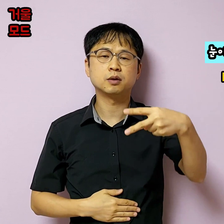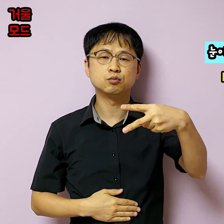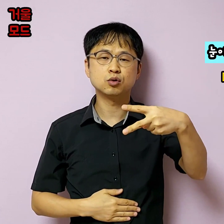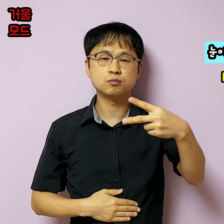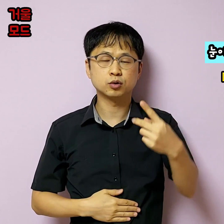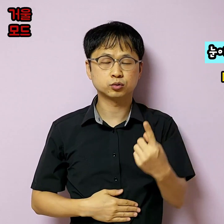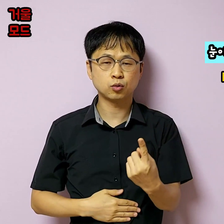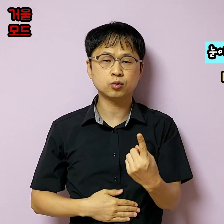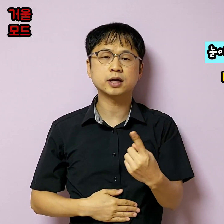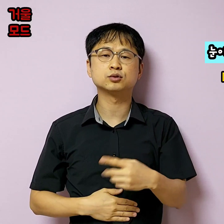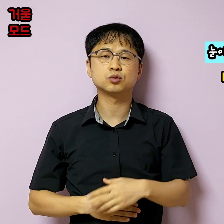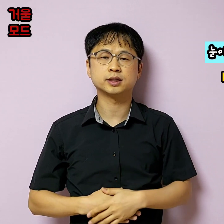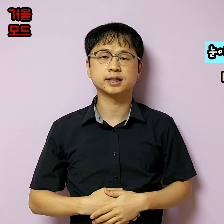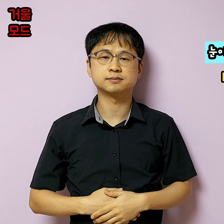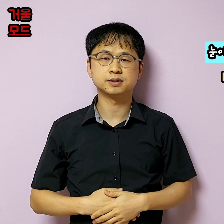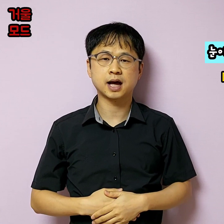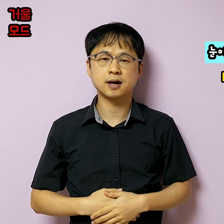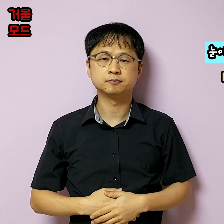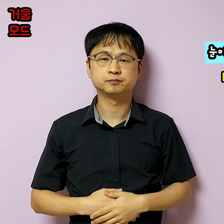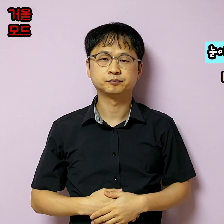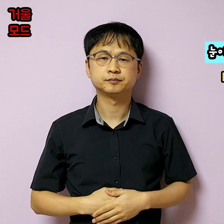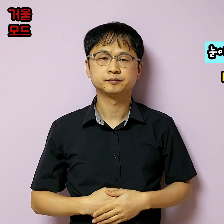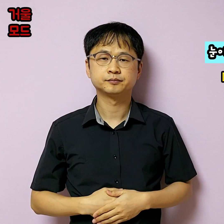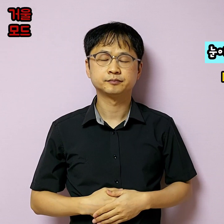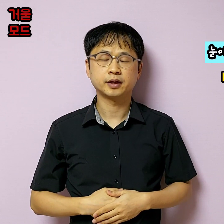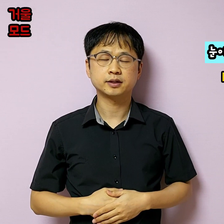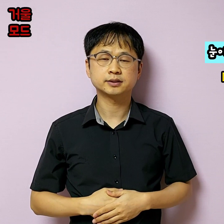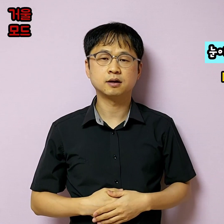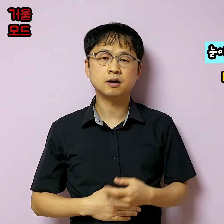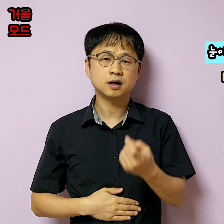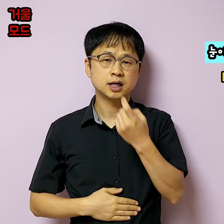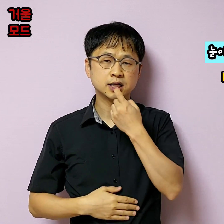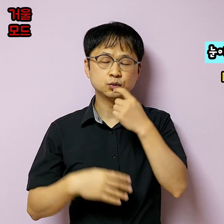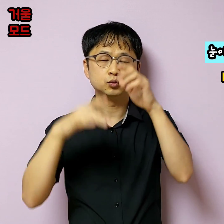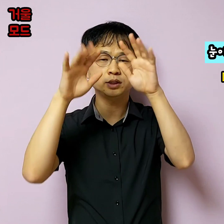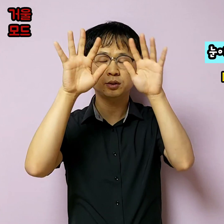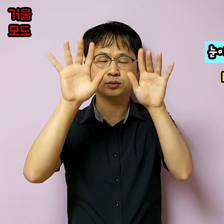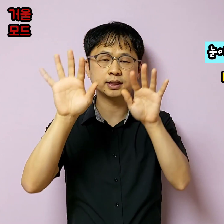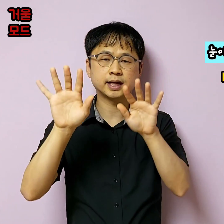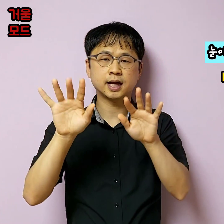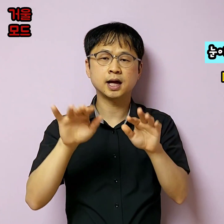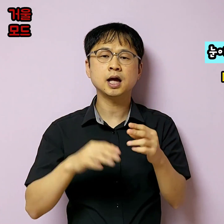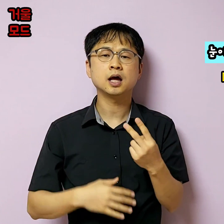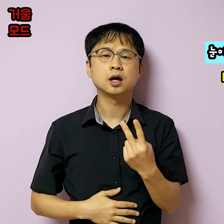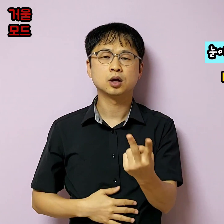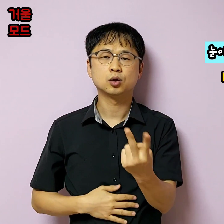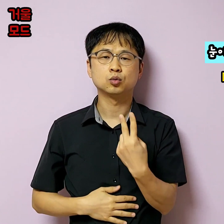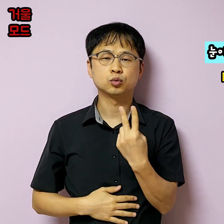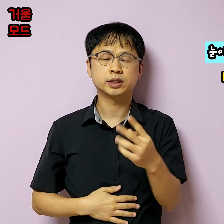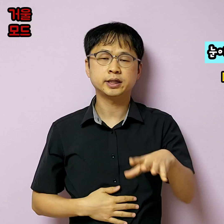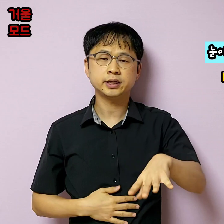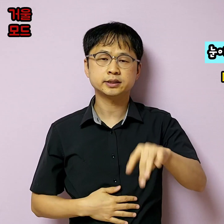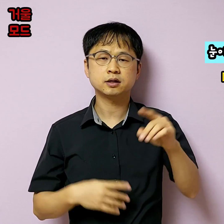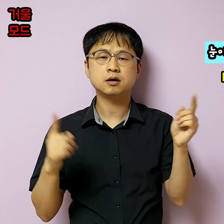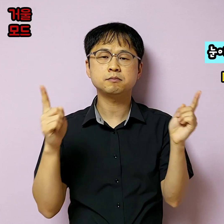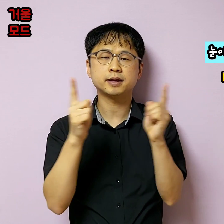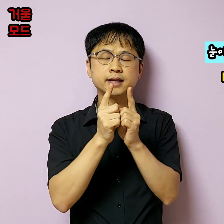써주시면 무엇뭐도라는 수어가 되겠습니다. 네, 그래서 눈이 오잖아 우리 처음